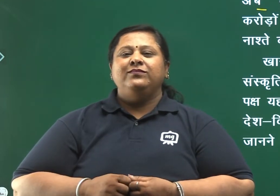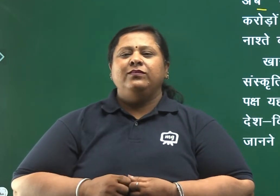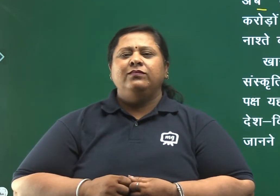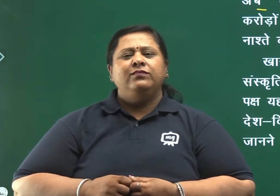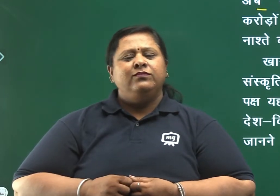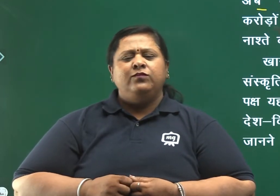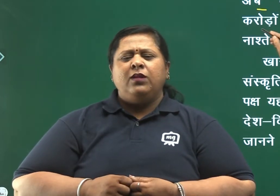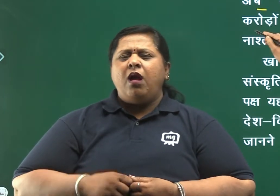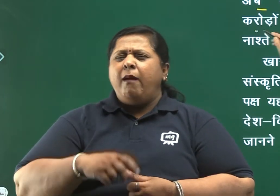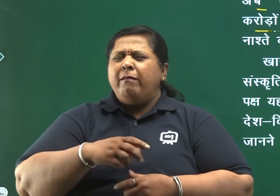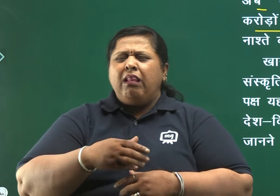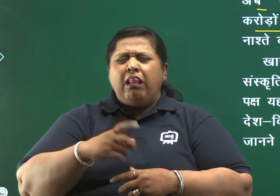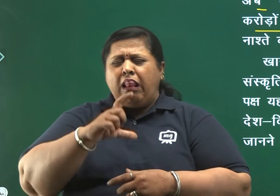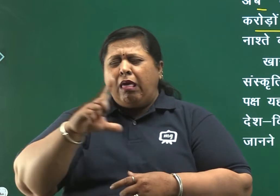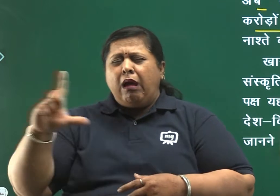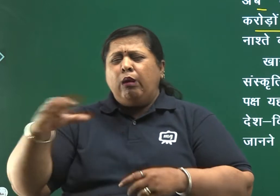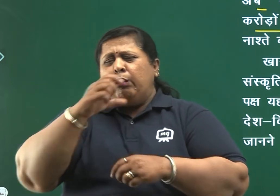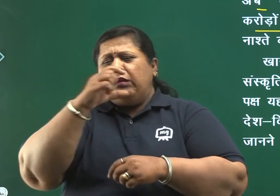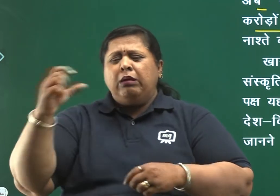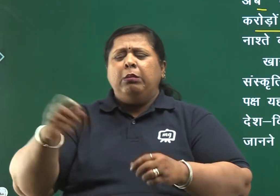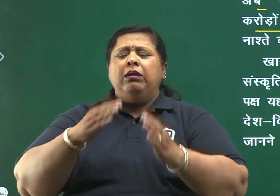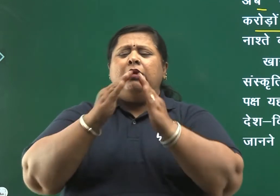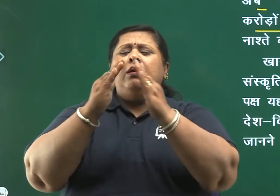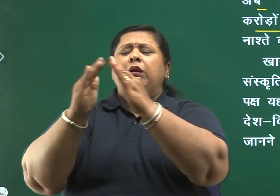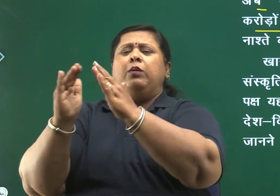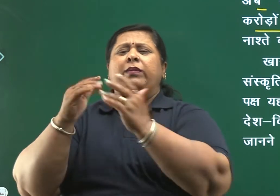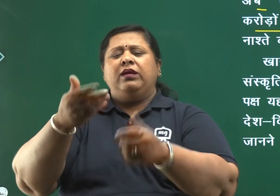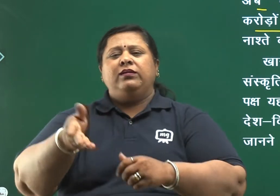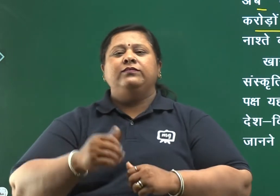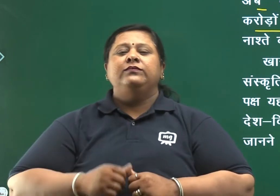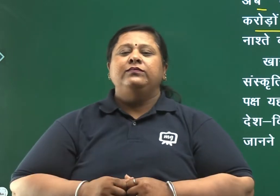अब लाखों करोड़ों घरों में